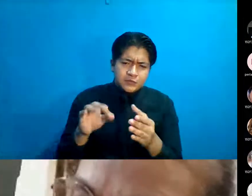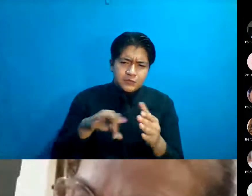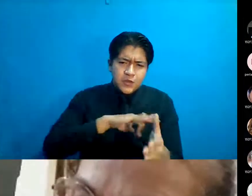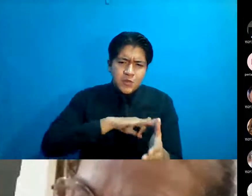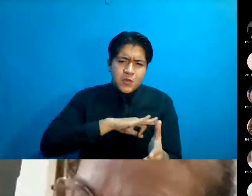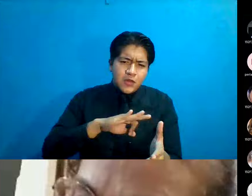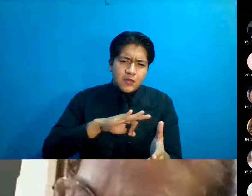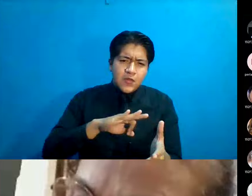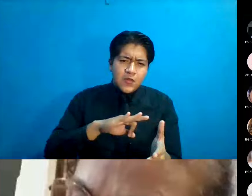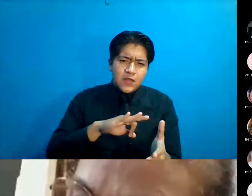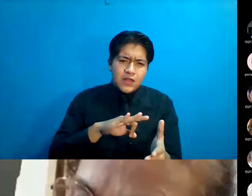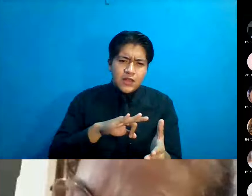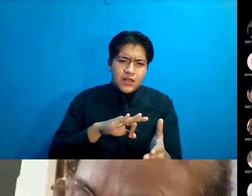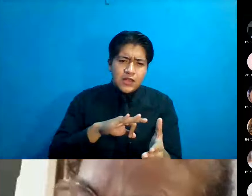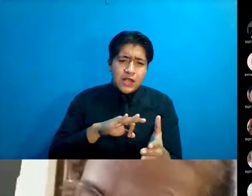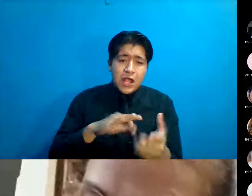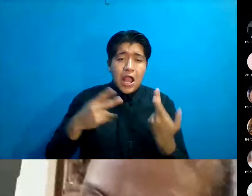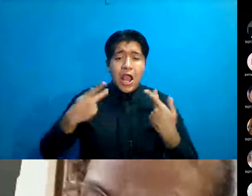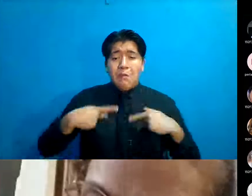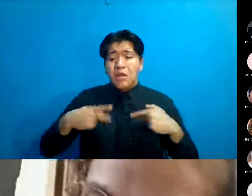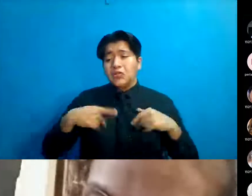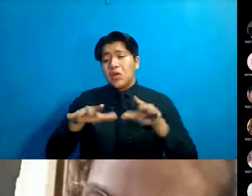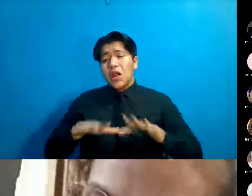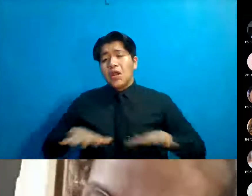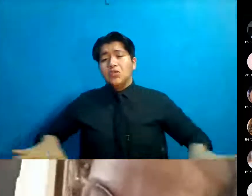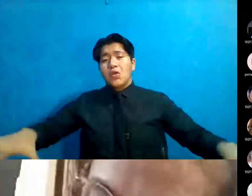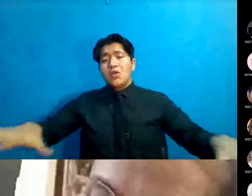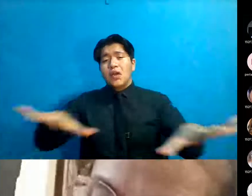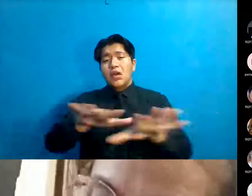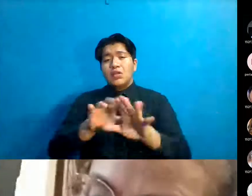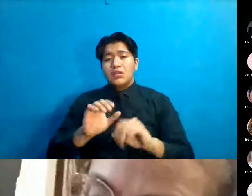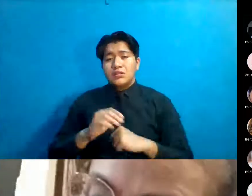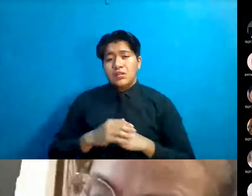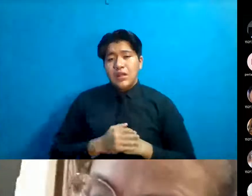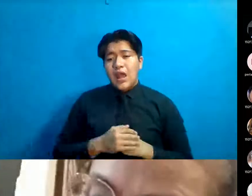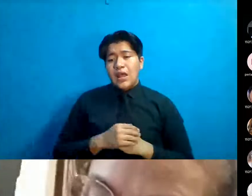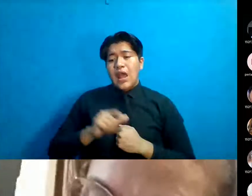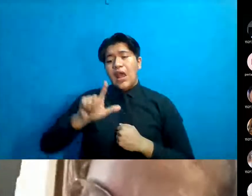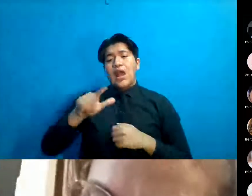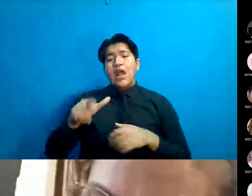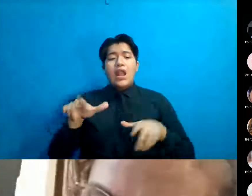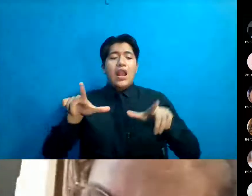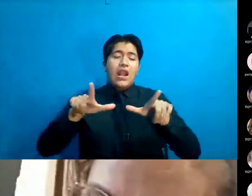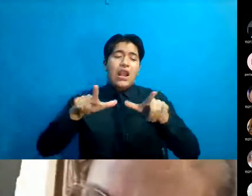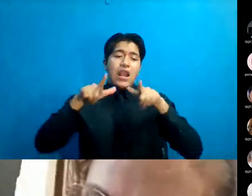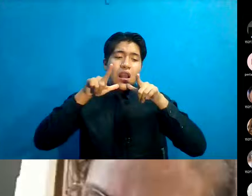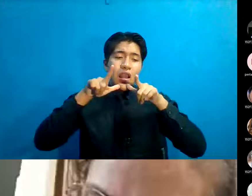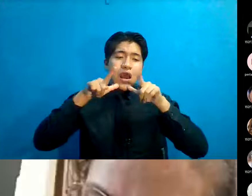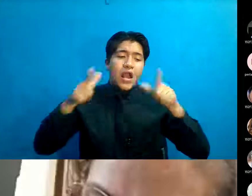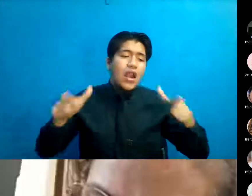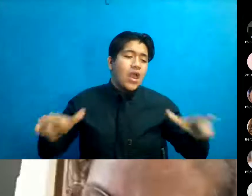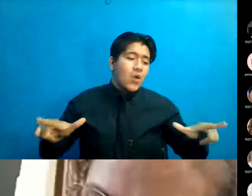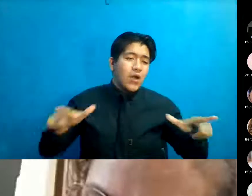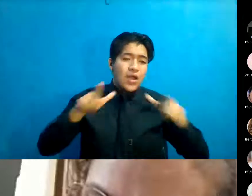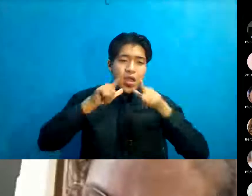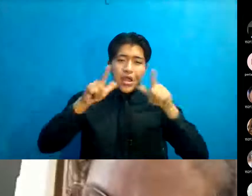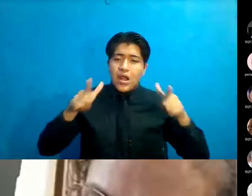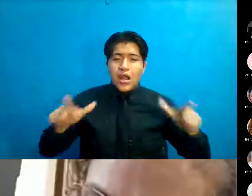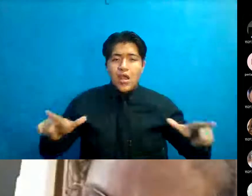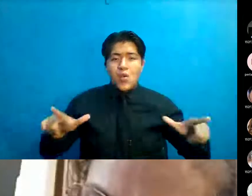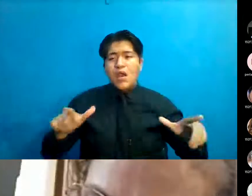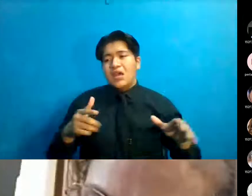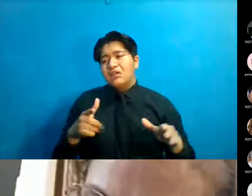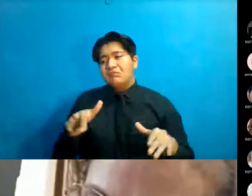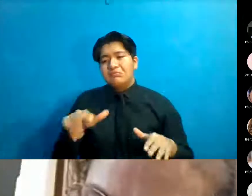lo que todo mundo dice, es una conferencia de lenguaje de señas. Una conferencia de lenguaje de señas.